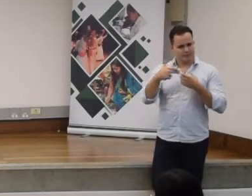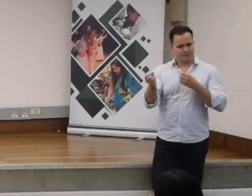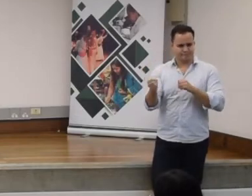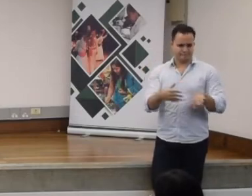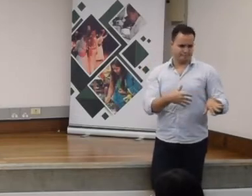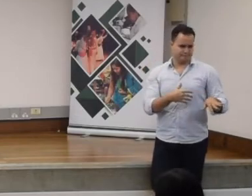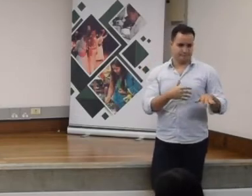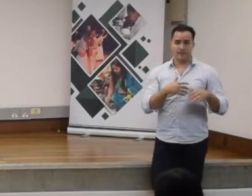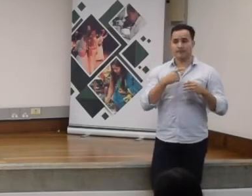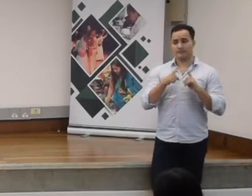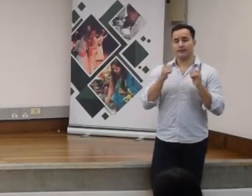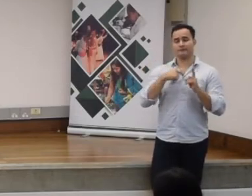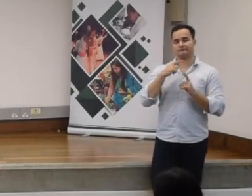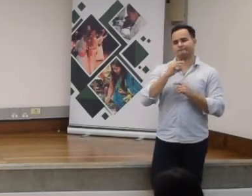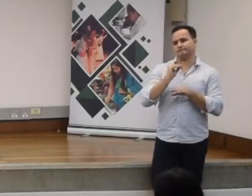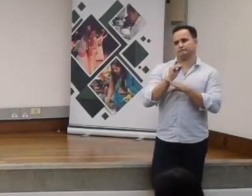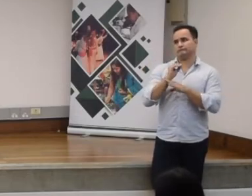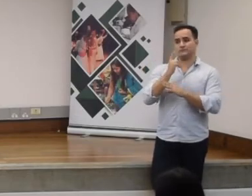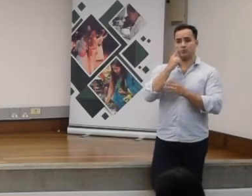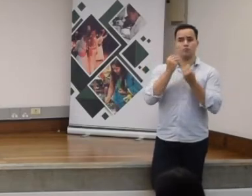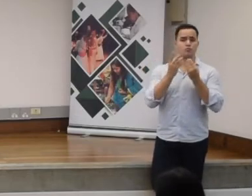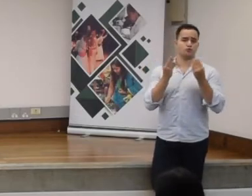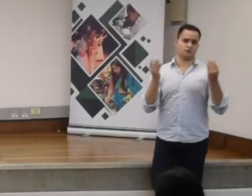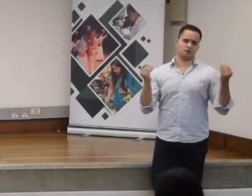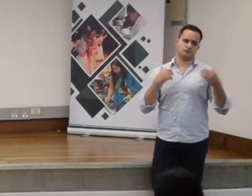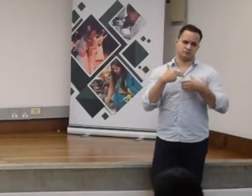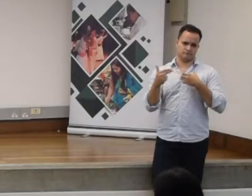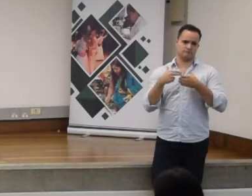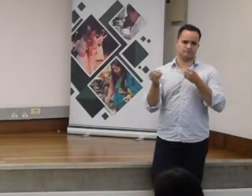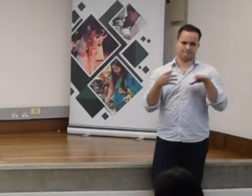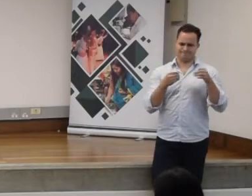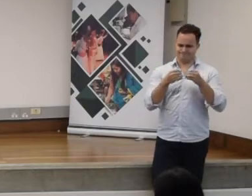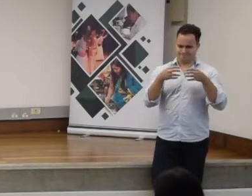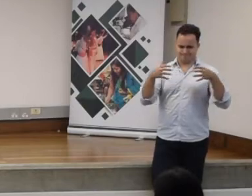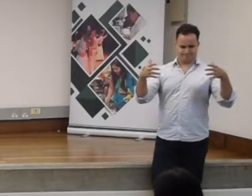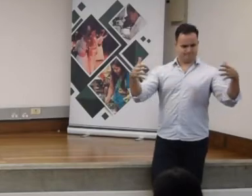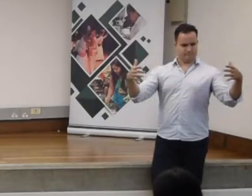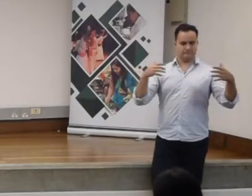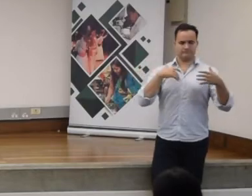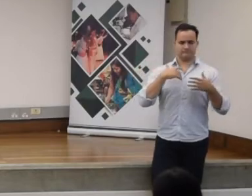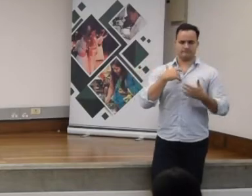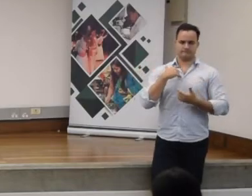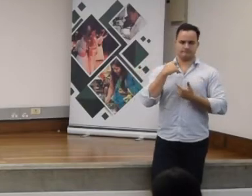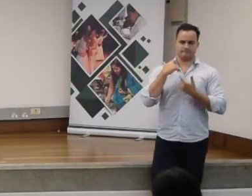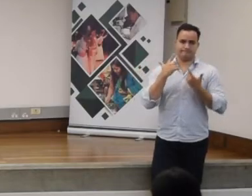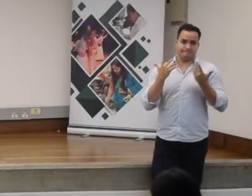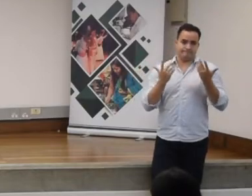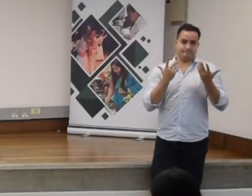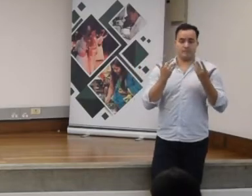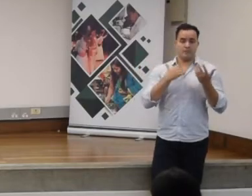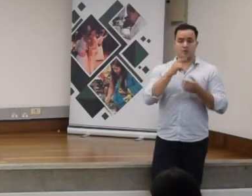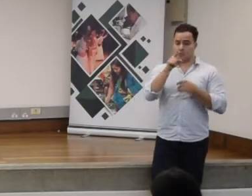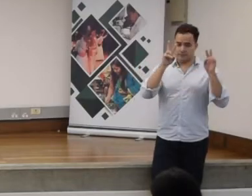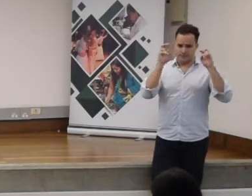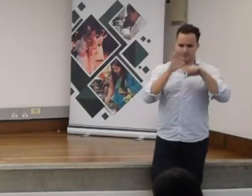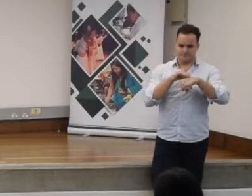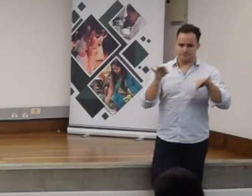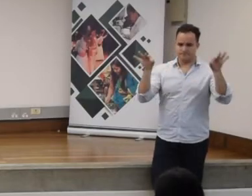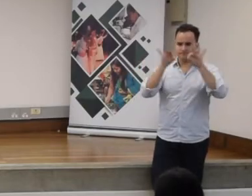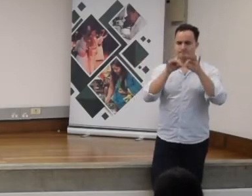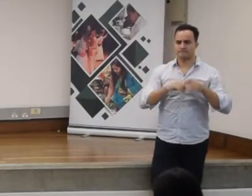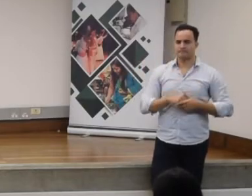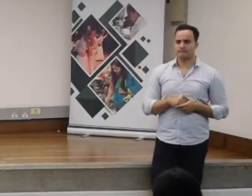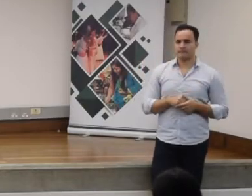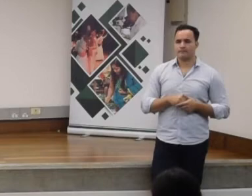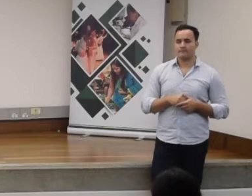bastante significativas y estables. Un asunto crucial, digamos, hay muchos programas